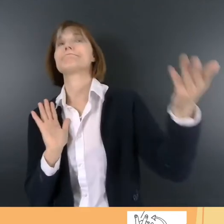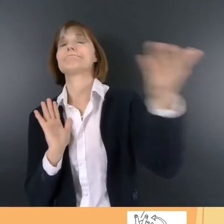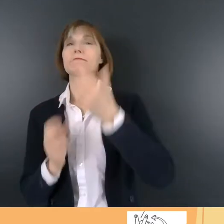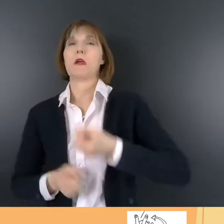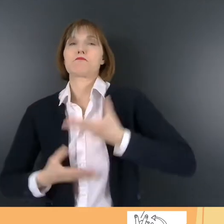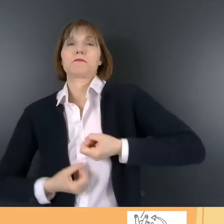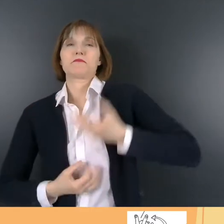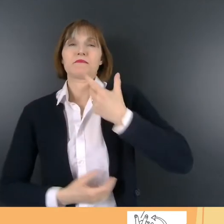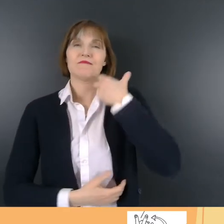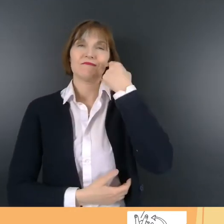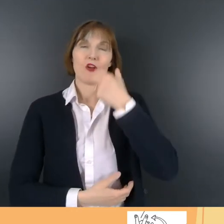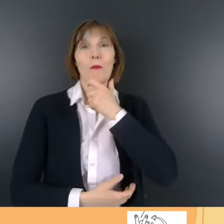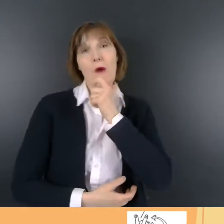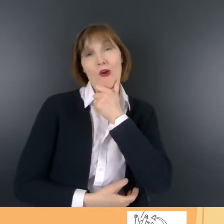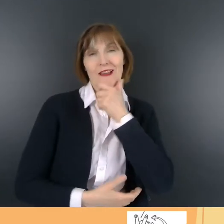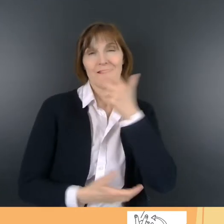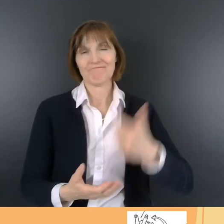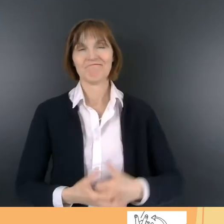anglophone.